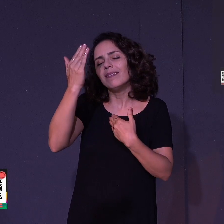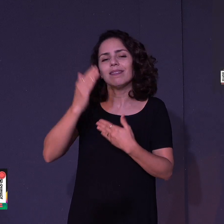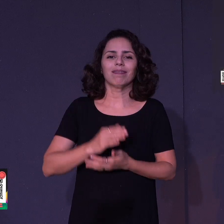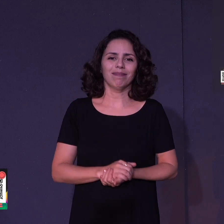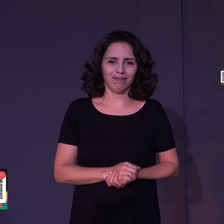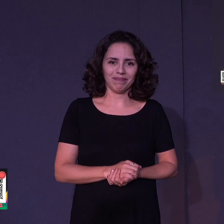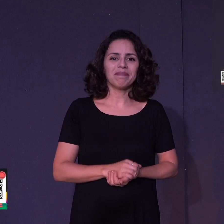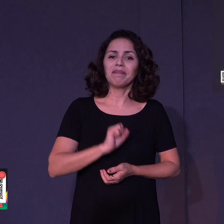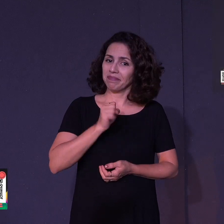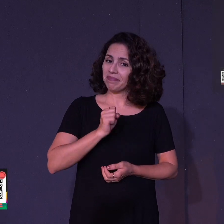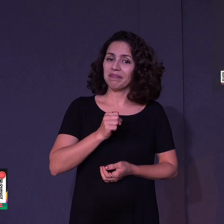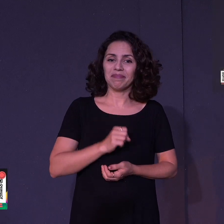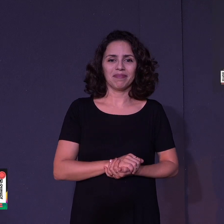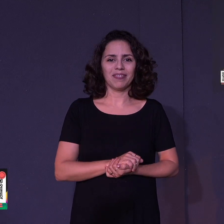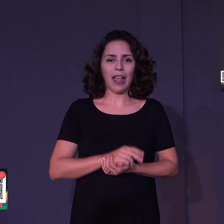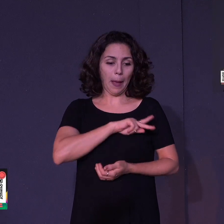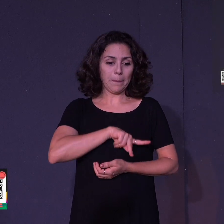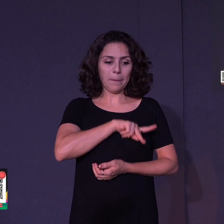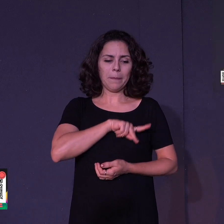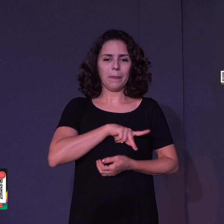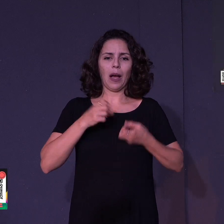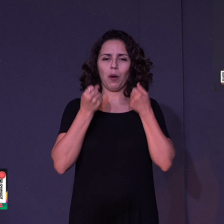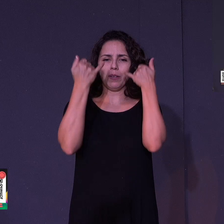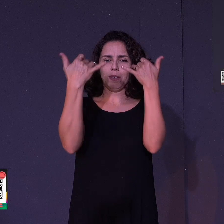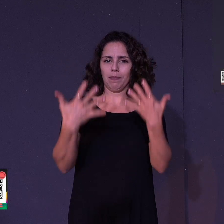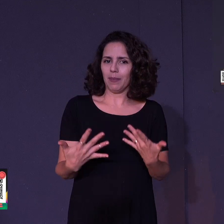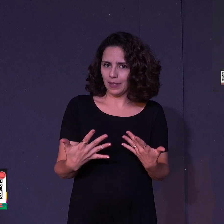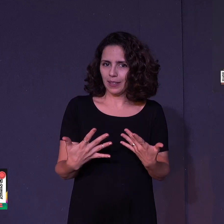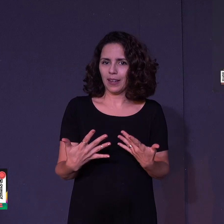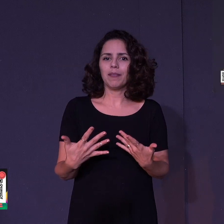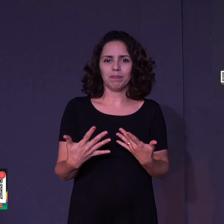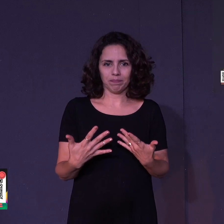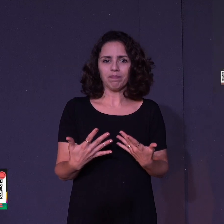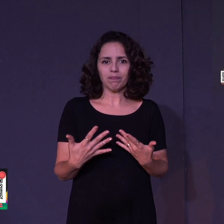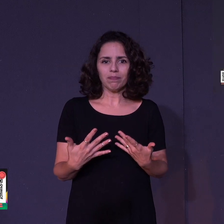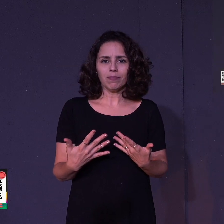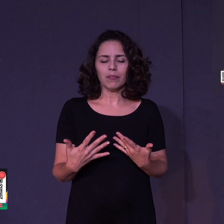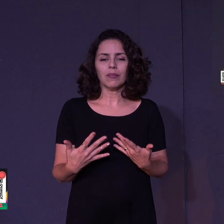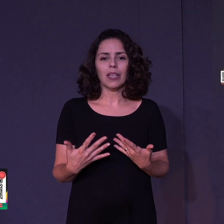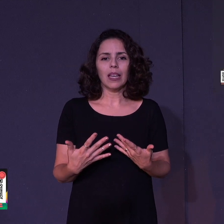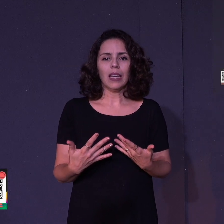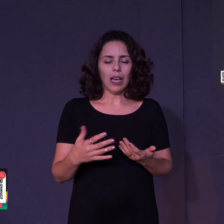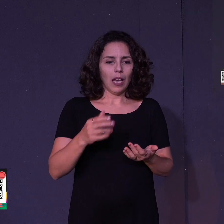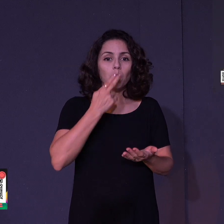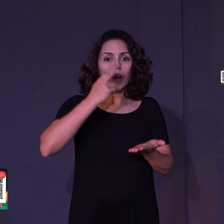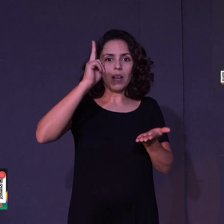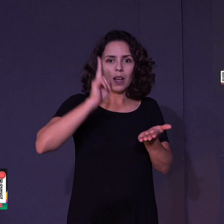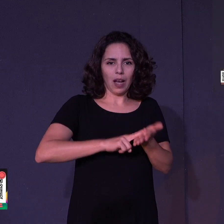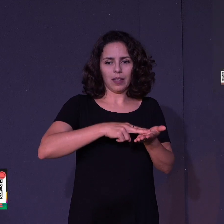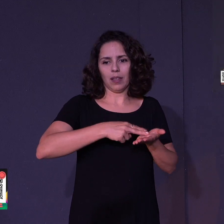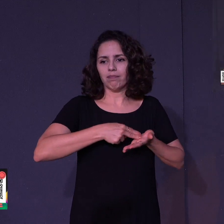que o apóstolo Paulo nos ensina. O escritor e apóstolo Paulo envia da prisão carta aos irmãos de Filipos. E